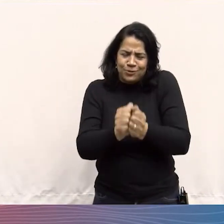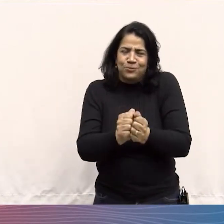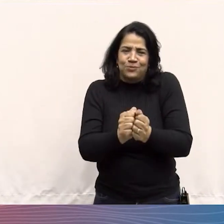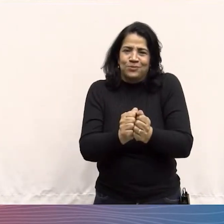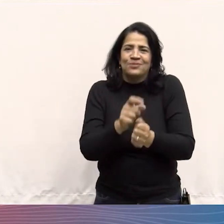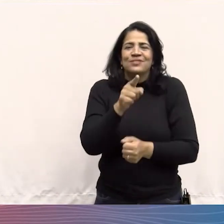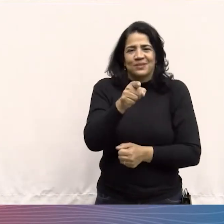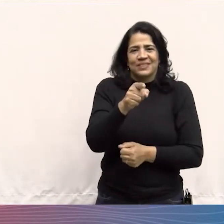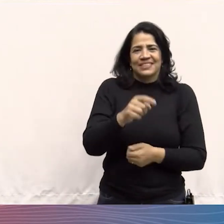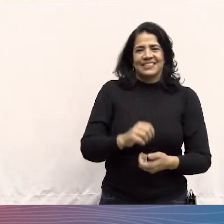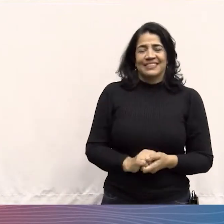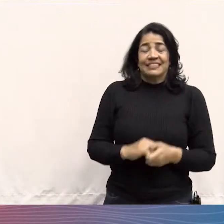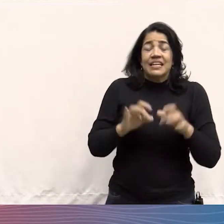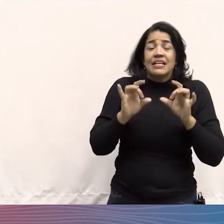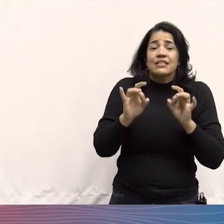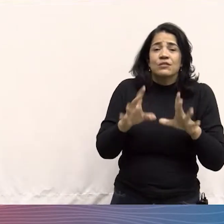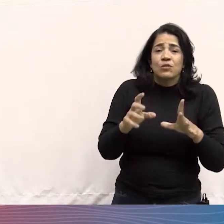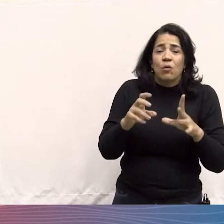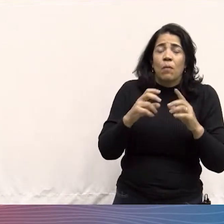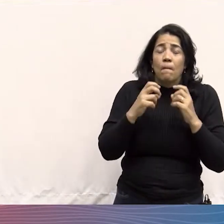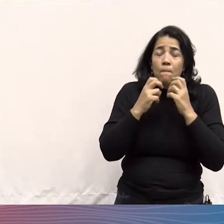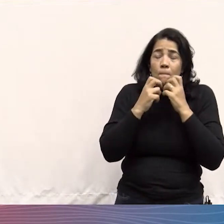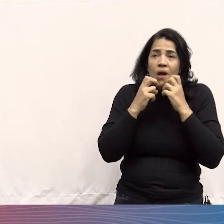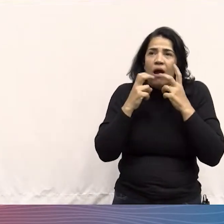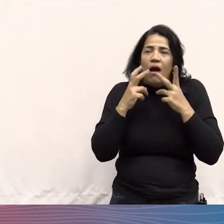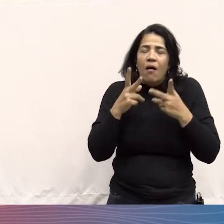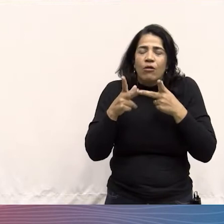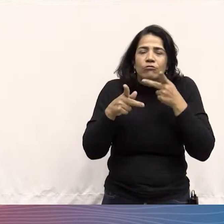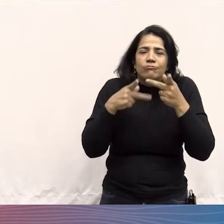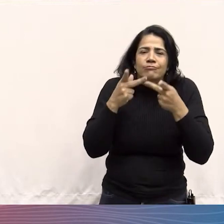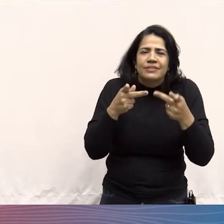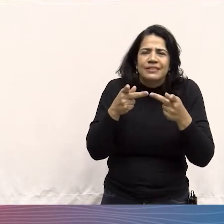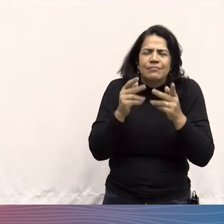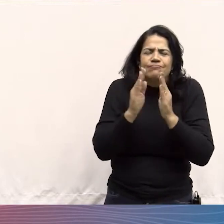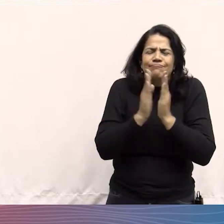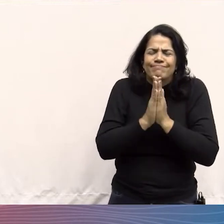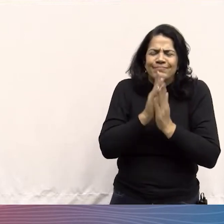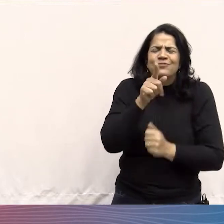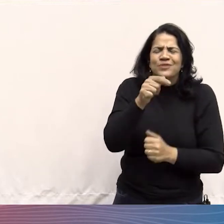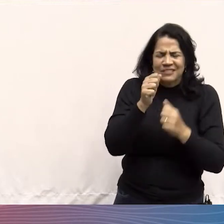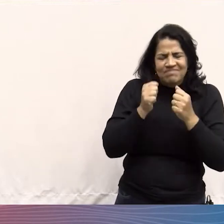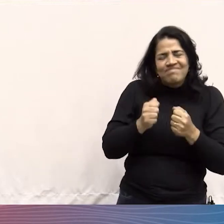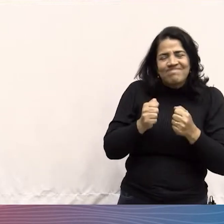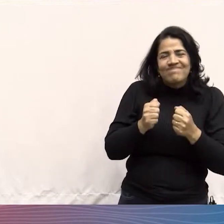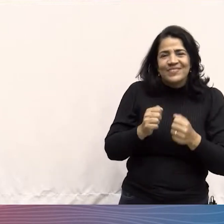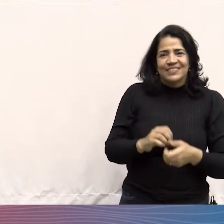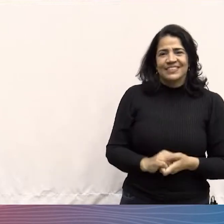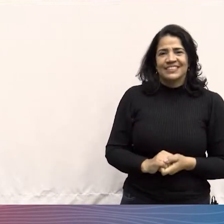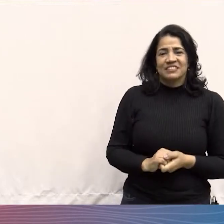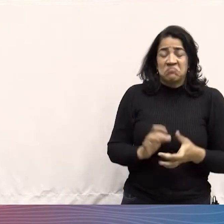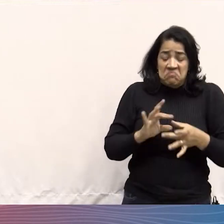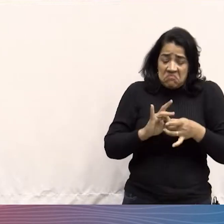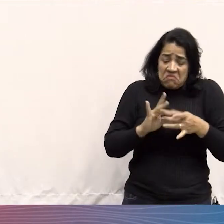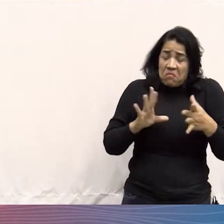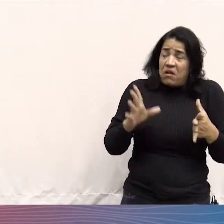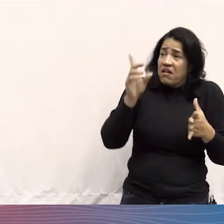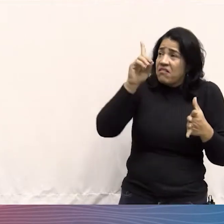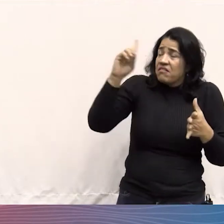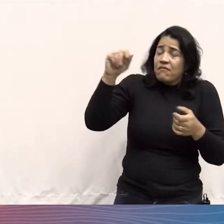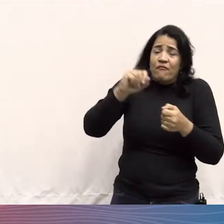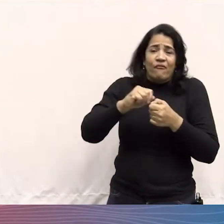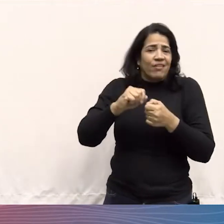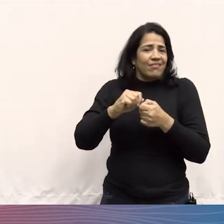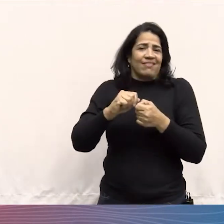sua boca e diga: posso orar por você? Deixa ele fazer o resto, não